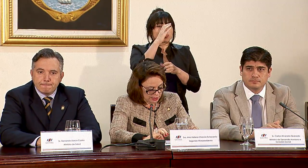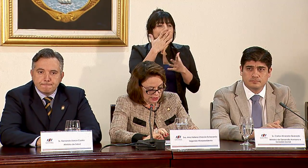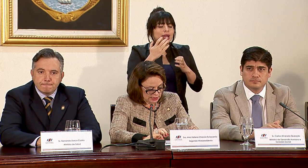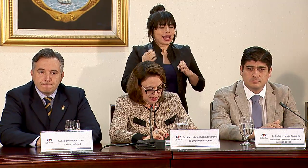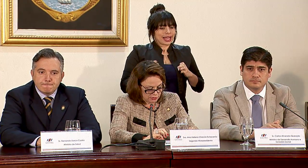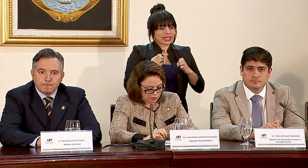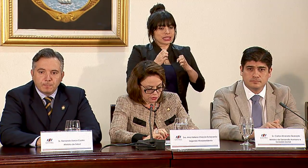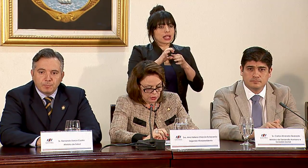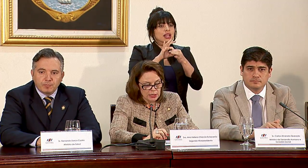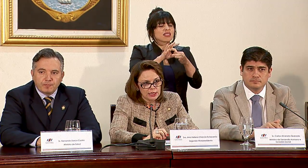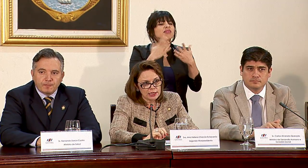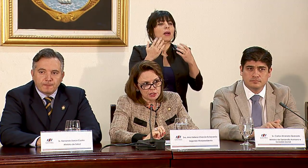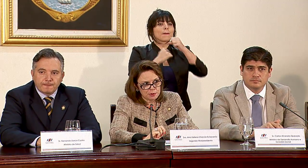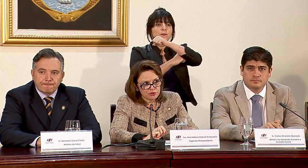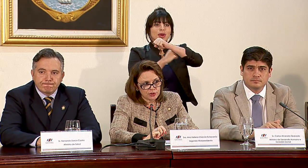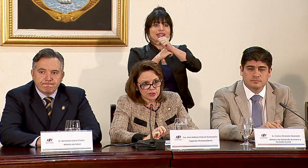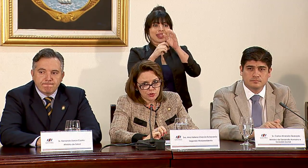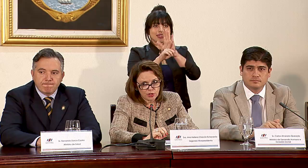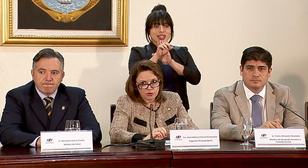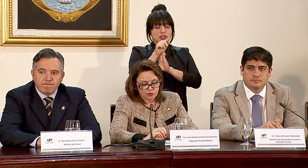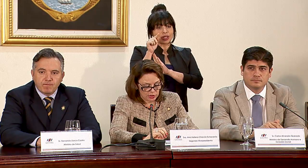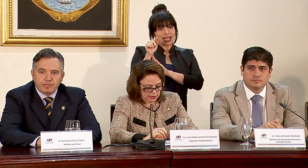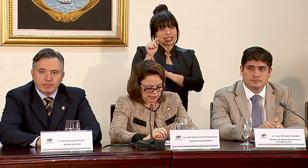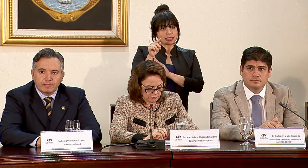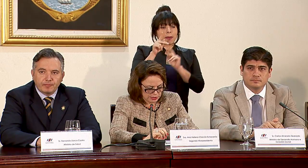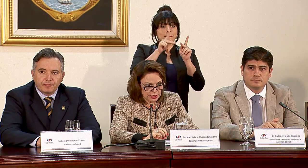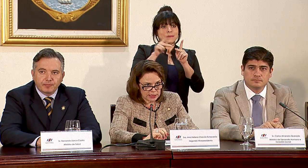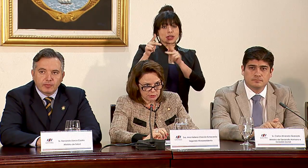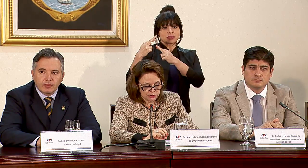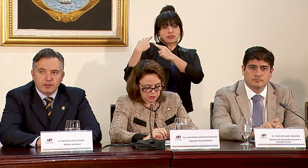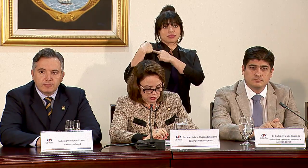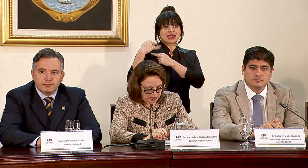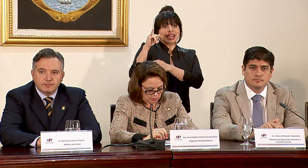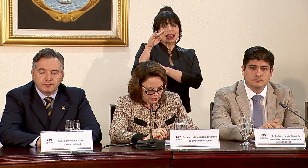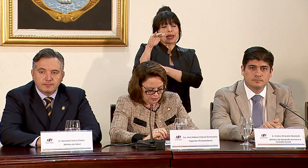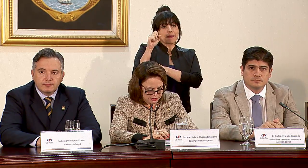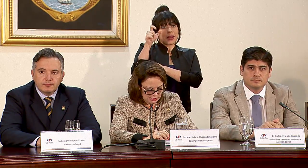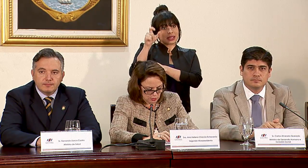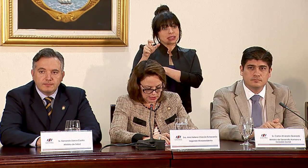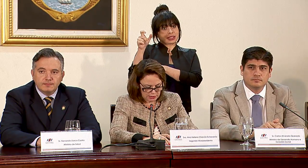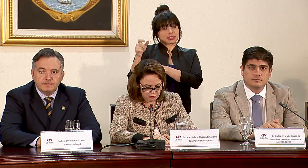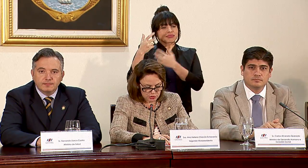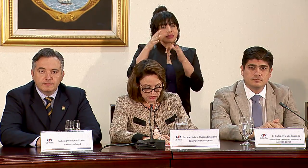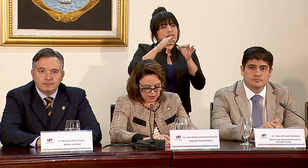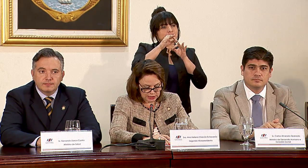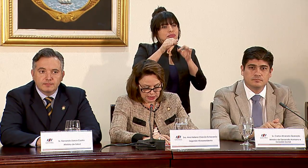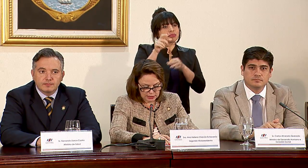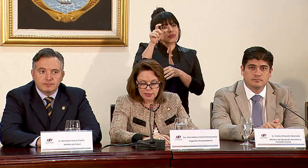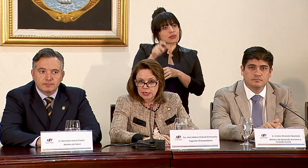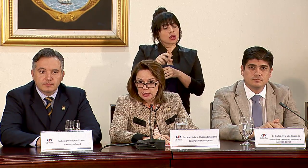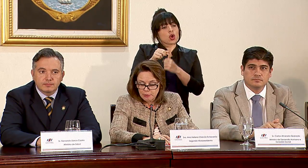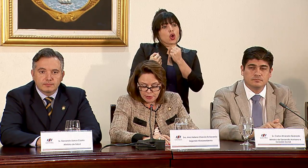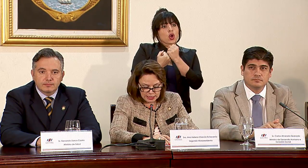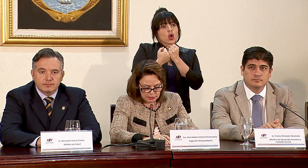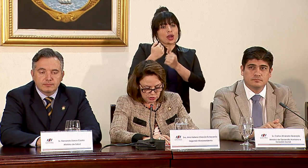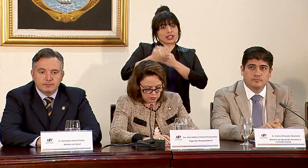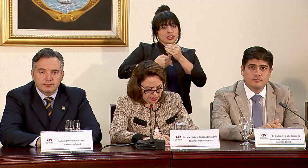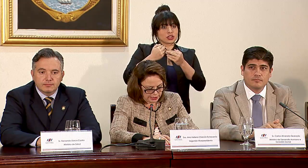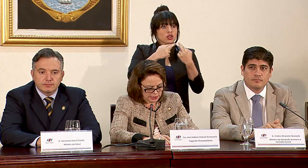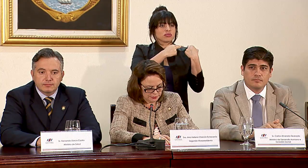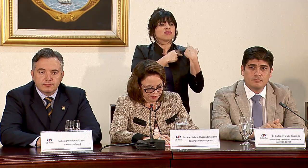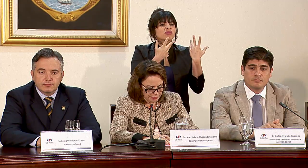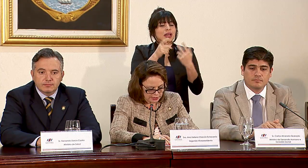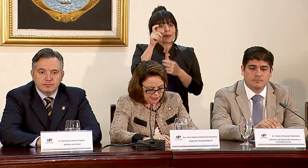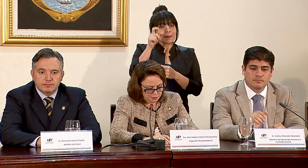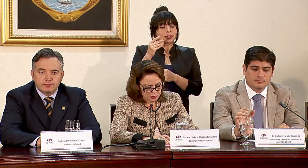Fuente al Desarrollo, las personas cogestoras del IMAS, que ya hemos mencionado varias veces cuál es la función que tienen, van a los